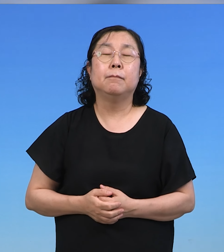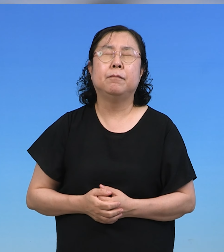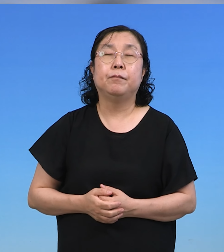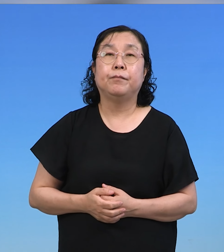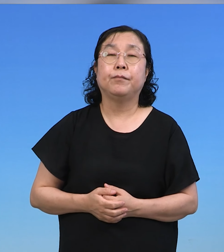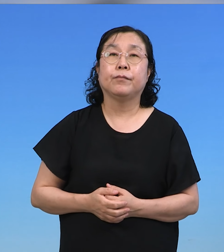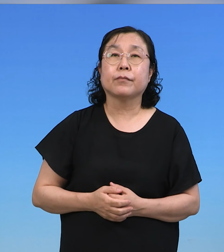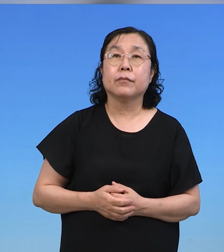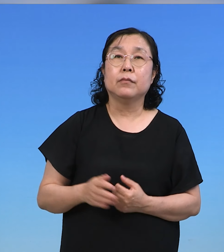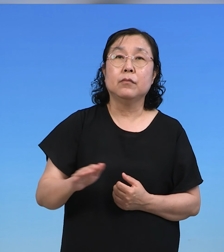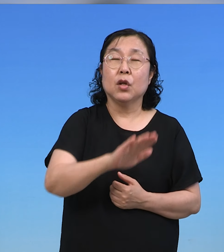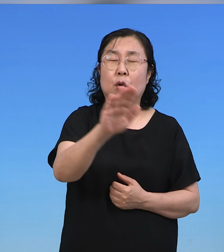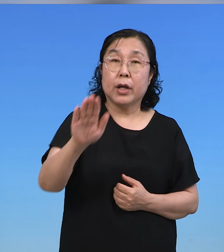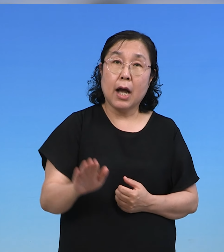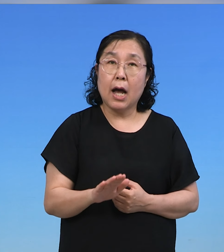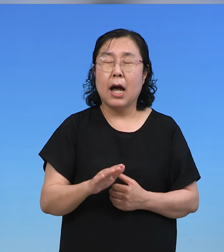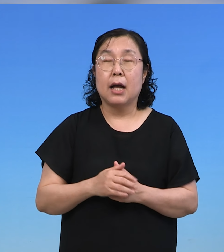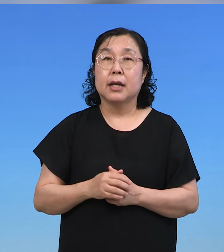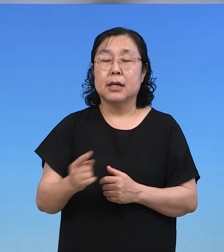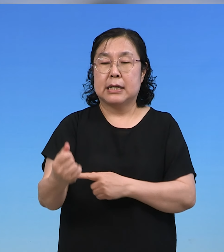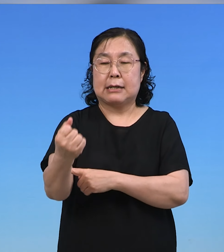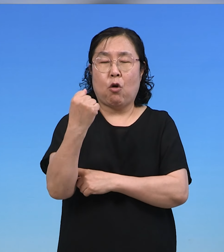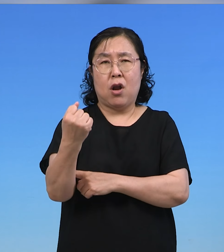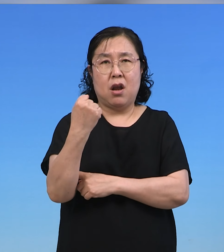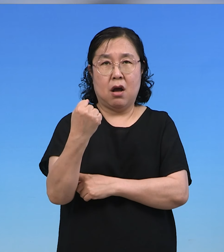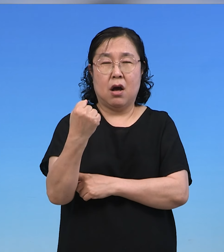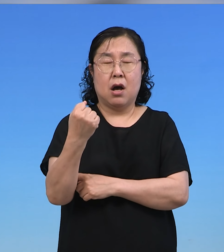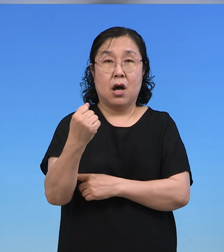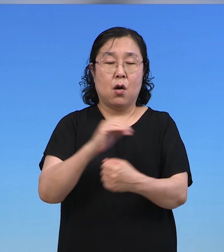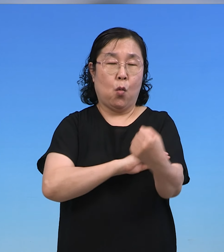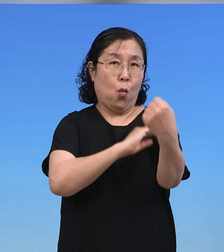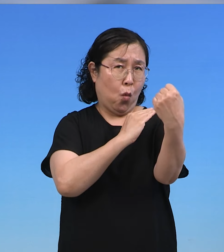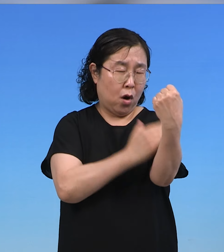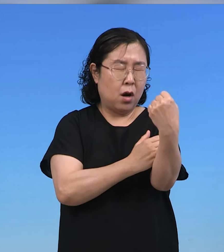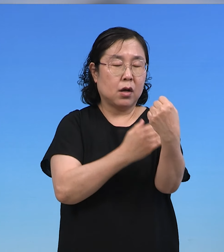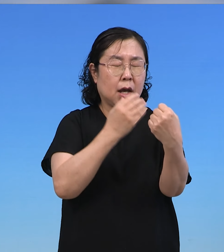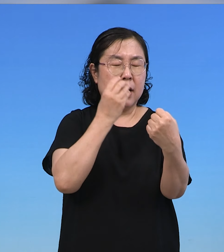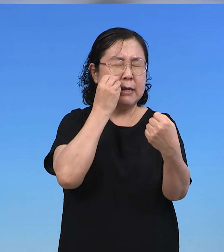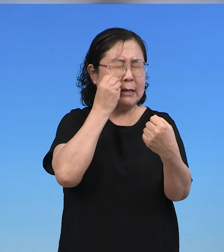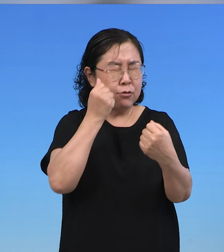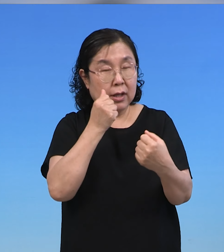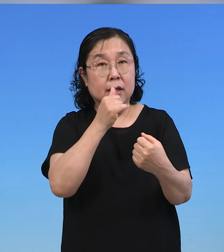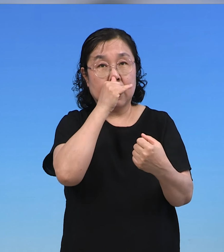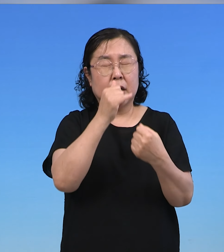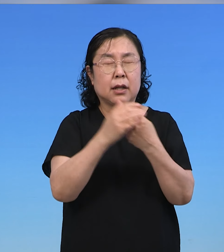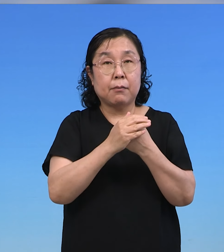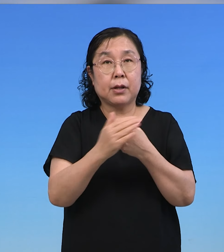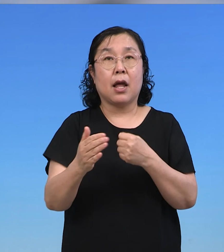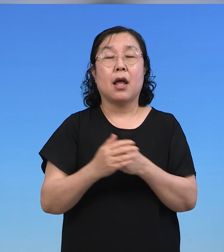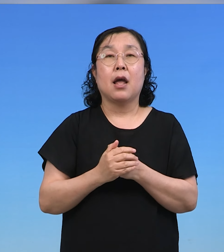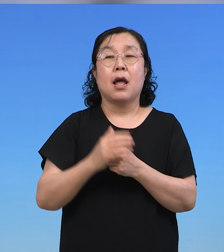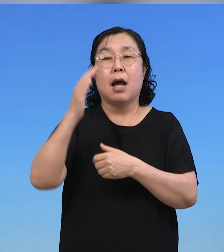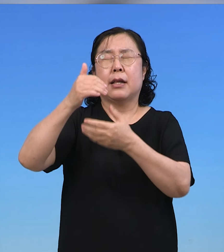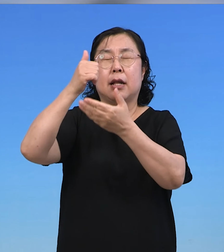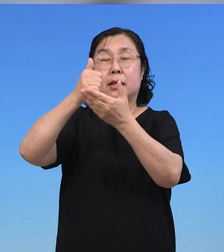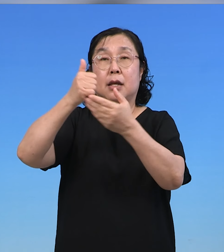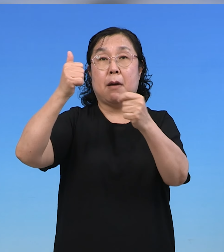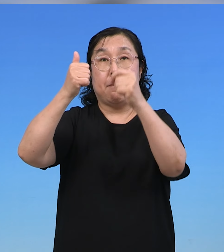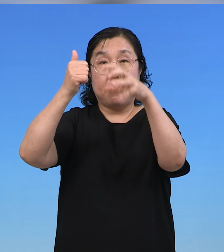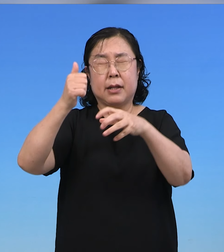여러분, 우리가 이 팍스 로마나에 너무나 익숙해져 있기 때문에, 그래서 하나님